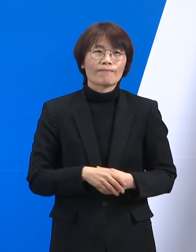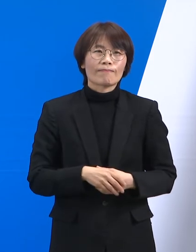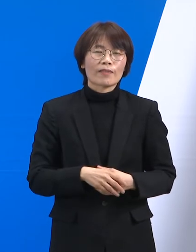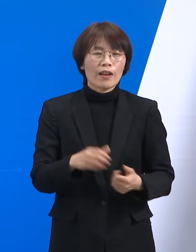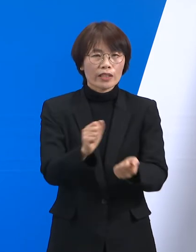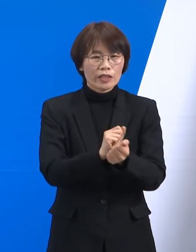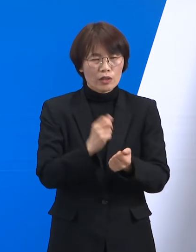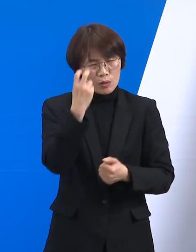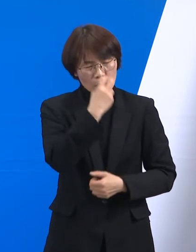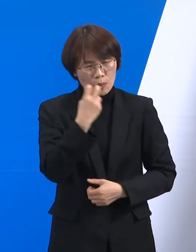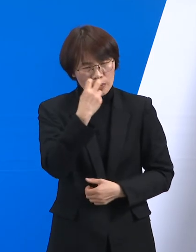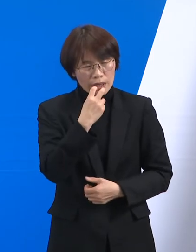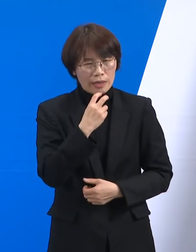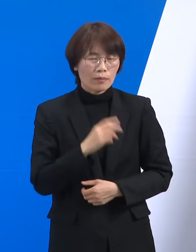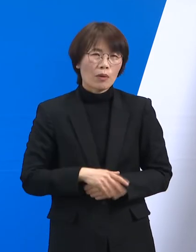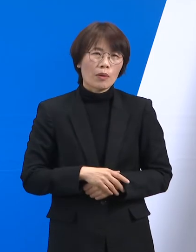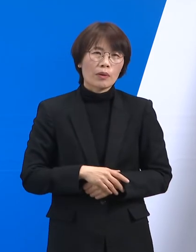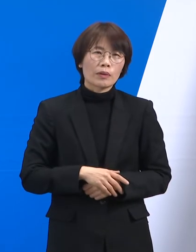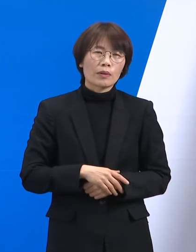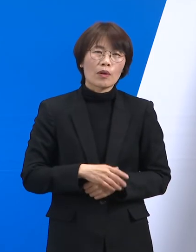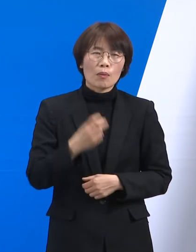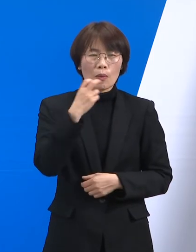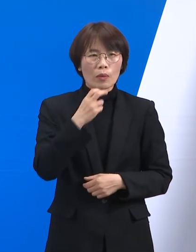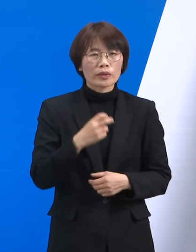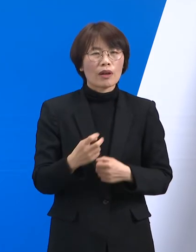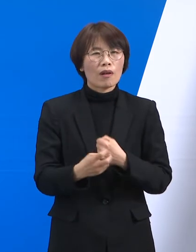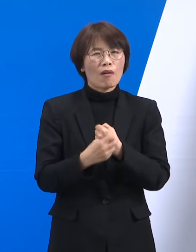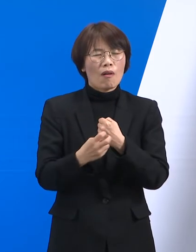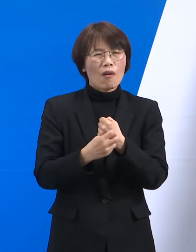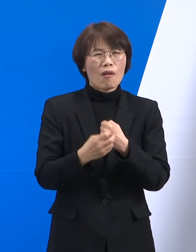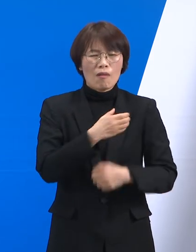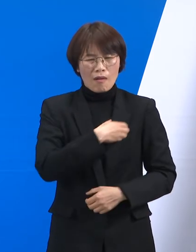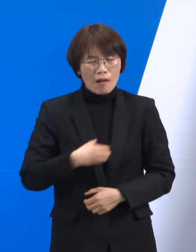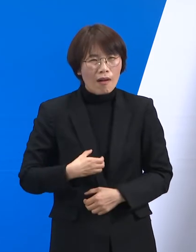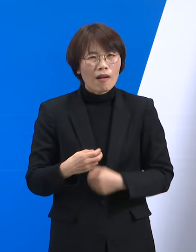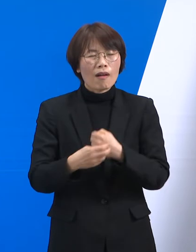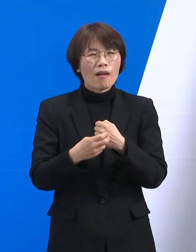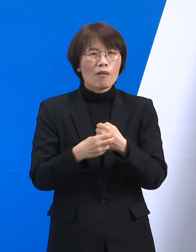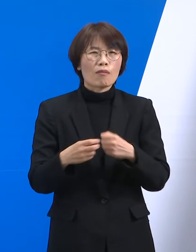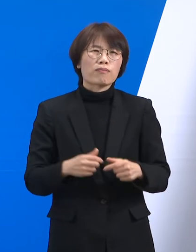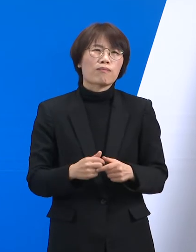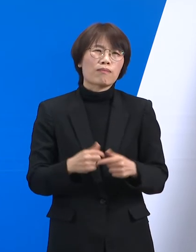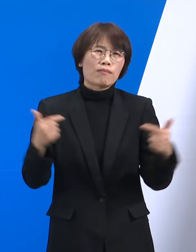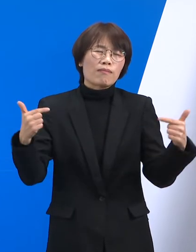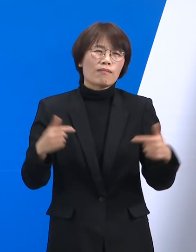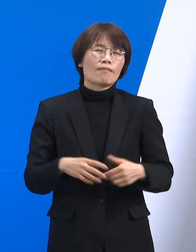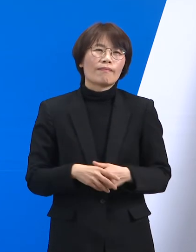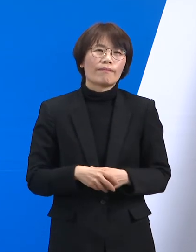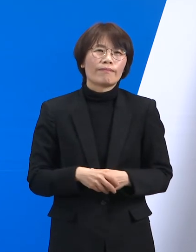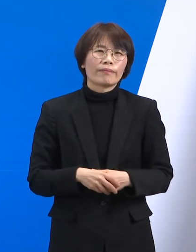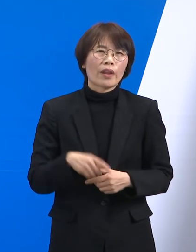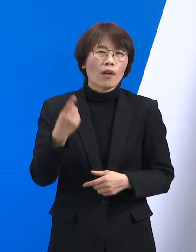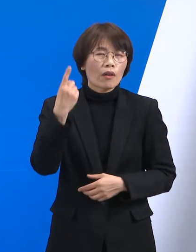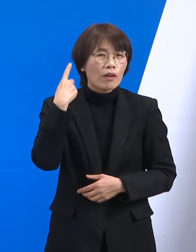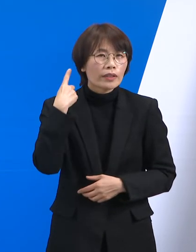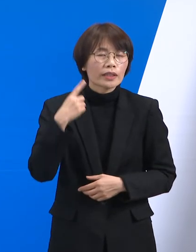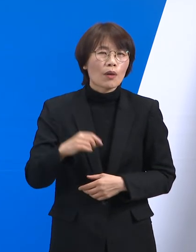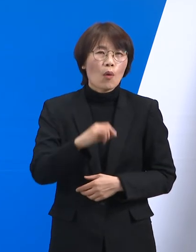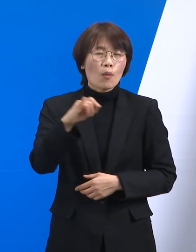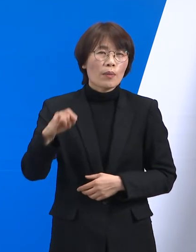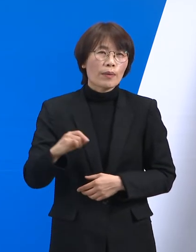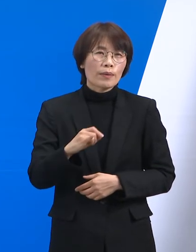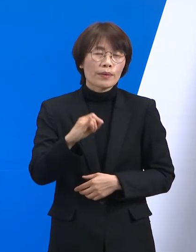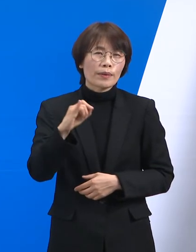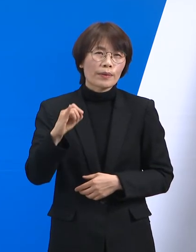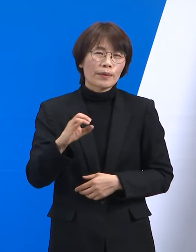확진자 조사, 격리 관리 키트 배송 등 보건소 업무가 폭증하고 있습니다. 이에 정부는 어제 오미크론 변이 특성에